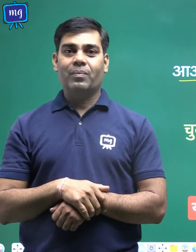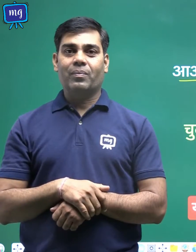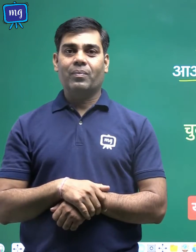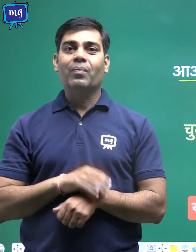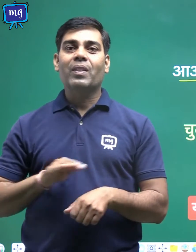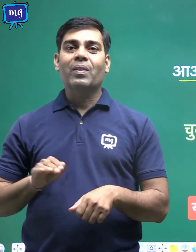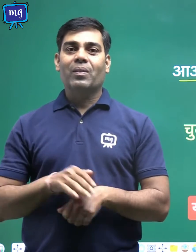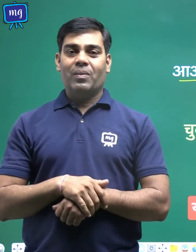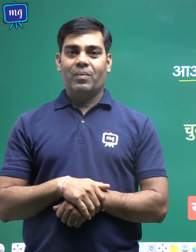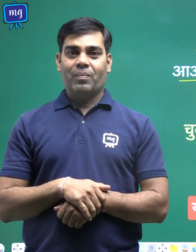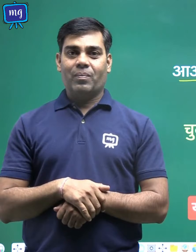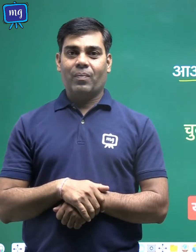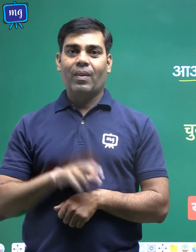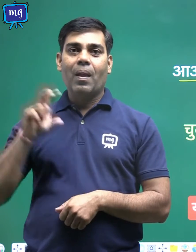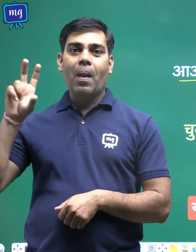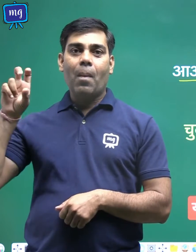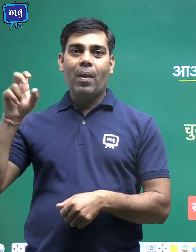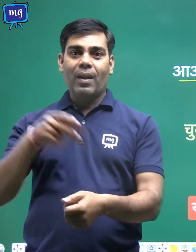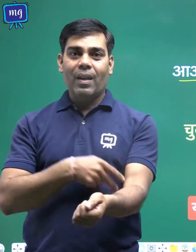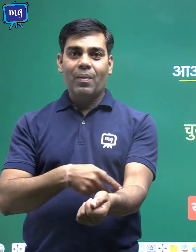बच्चों, पाठ का नाम है